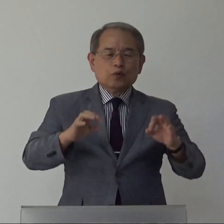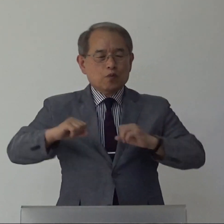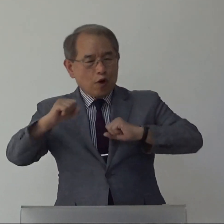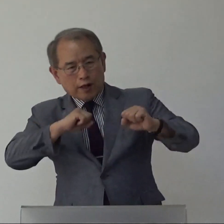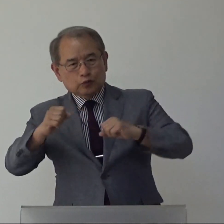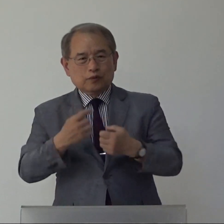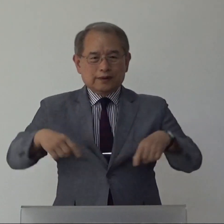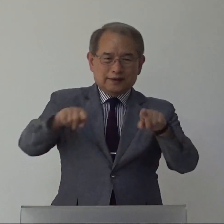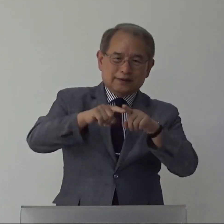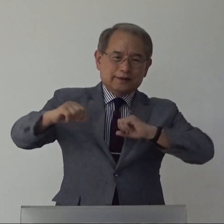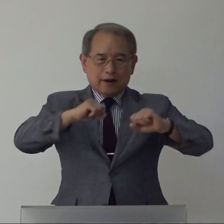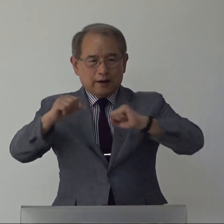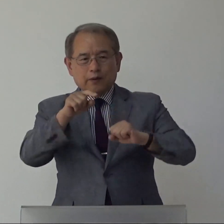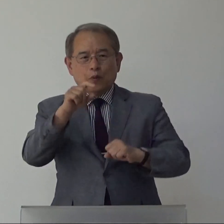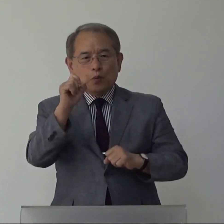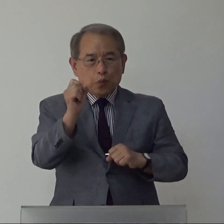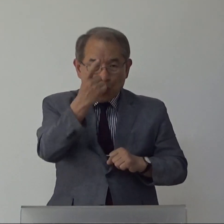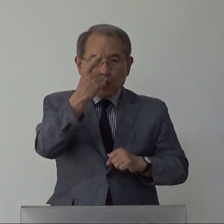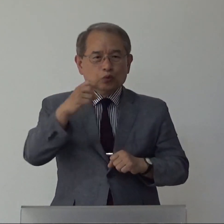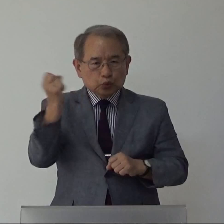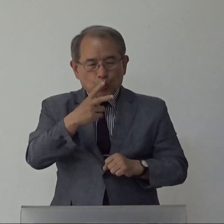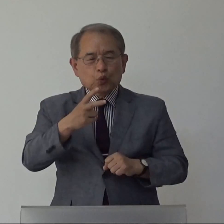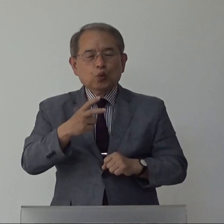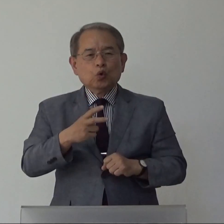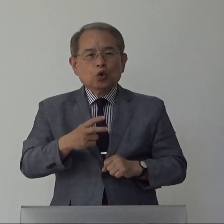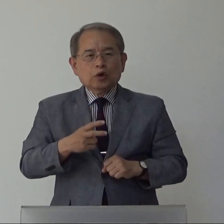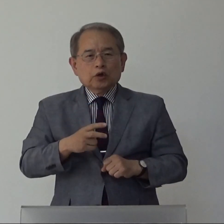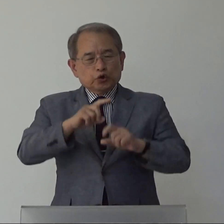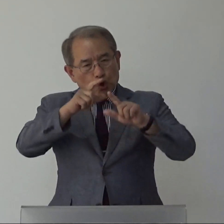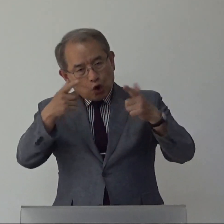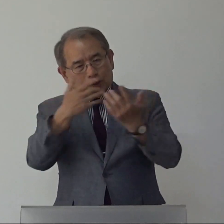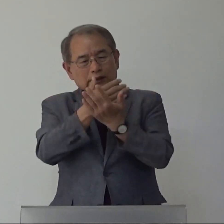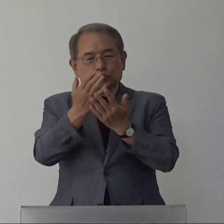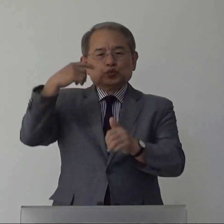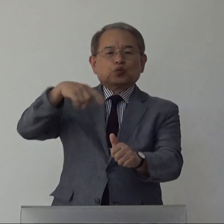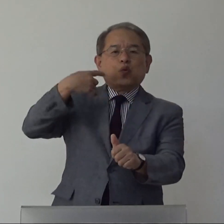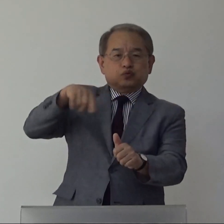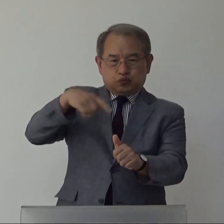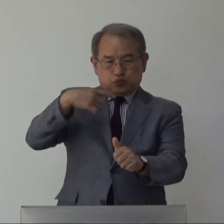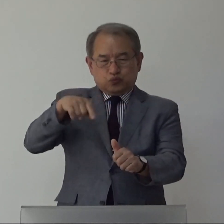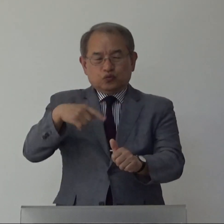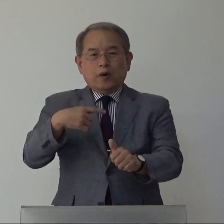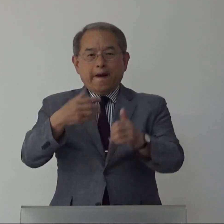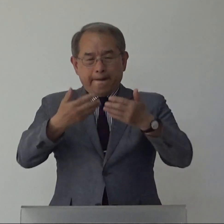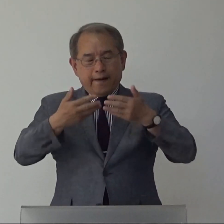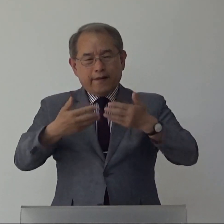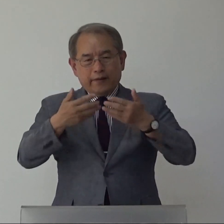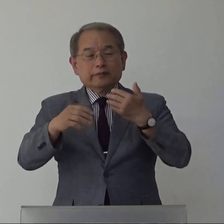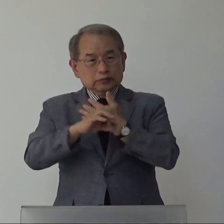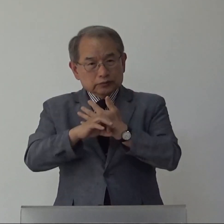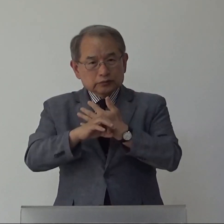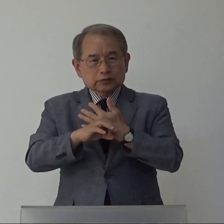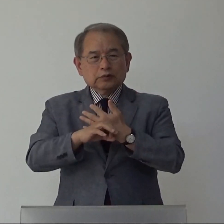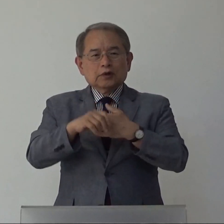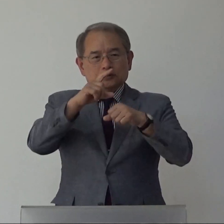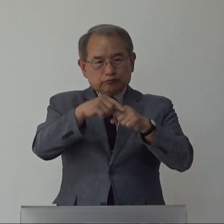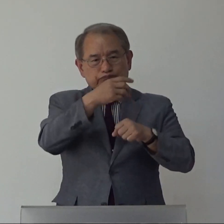예배드리고 예배에 참석하고 서로 봉사하고 선교하고 활동하고 하는 모든 것들